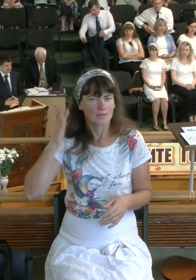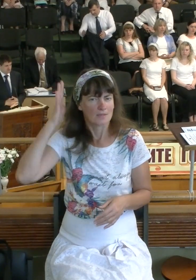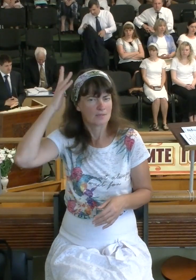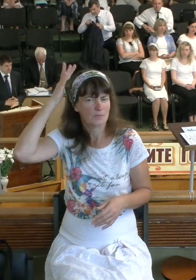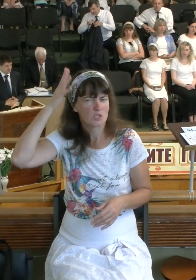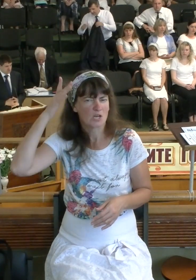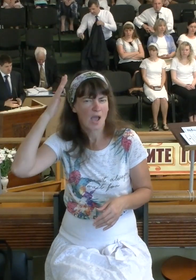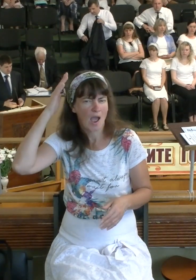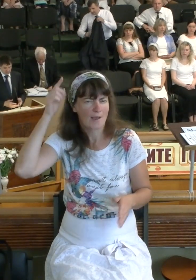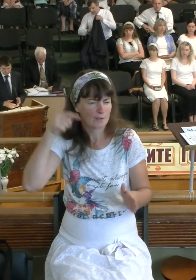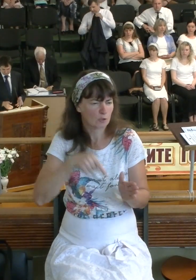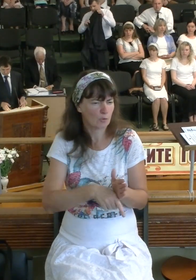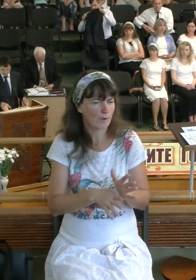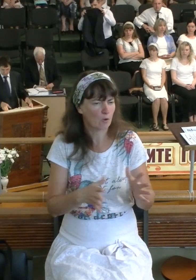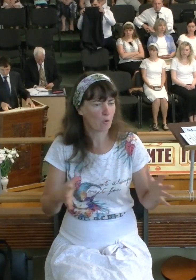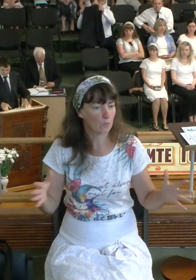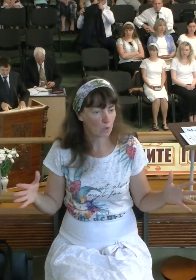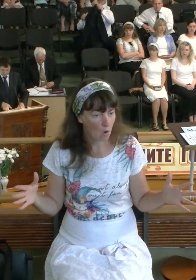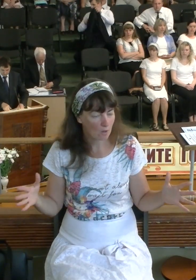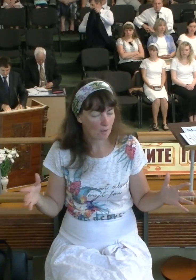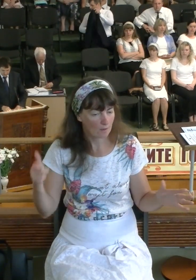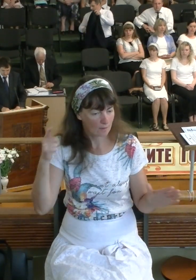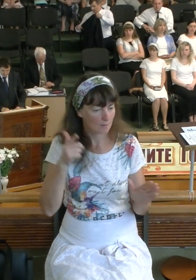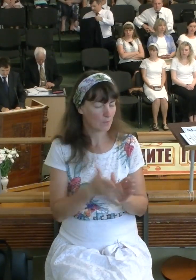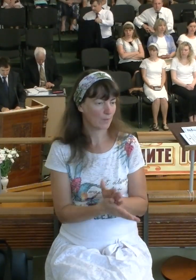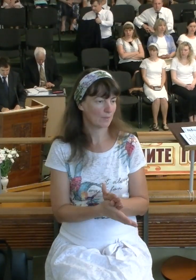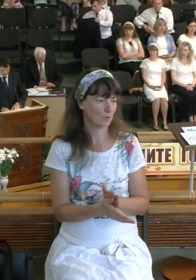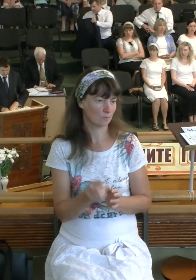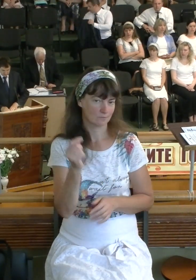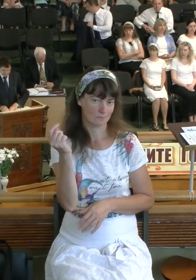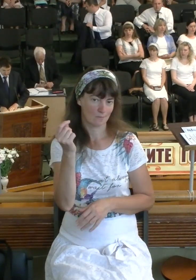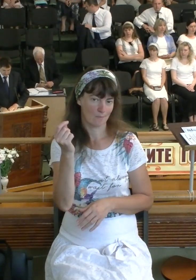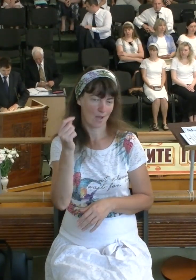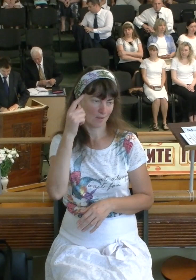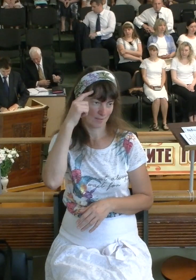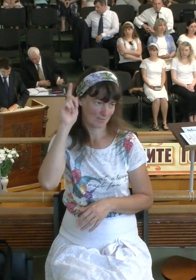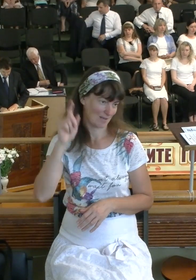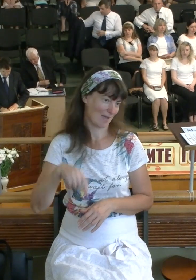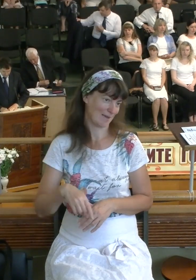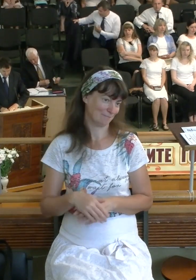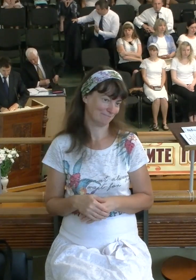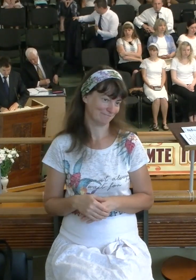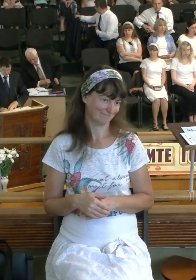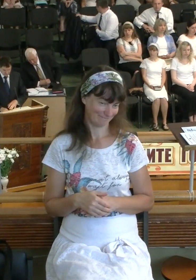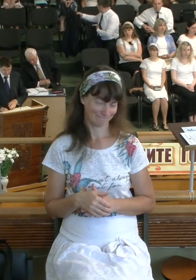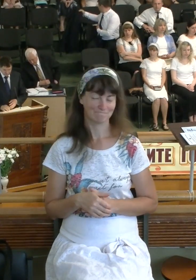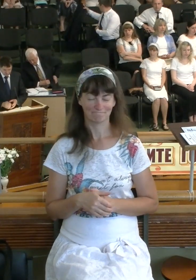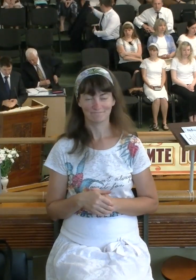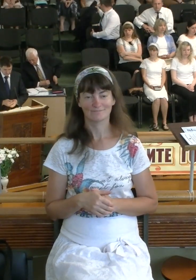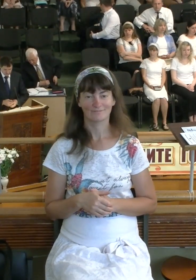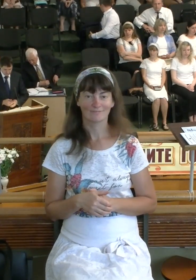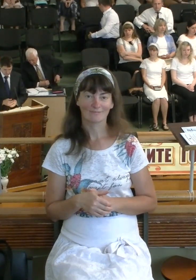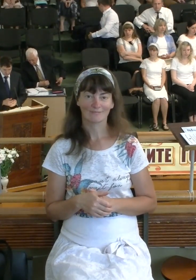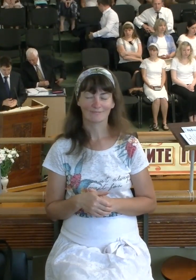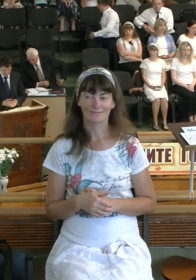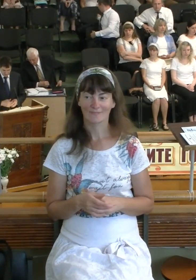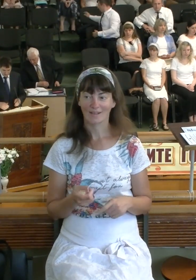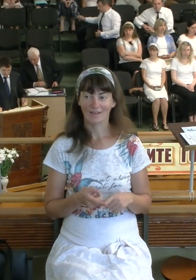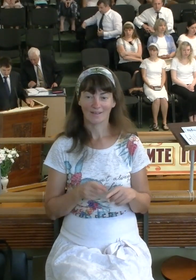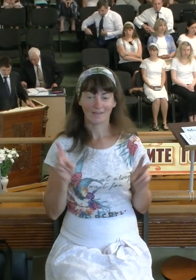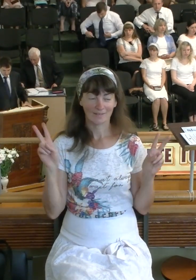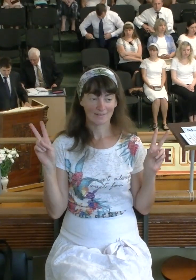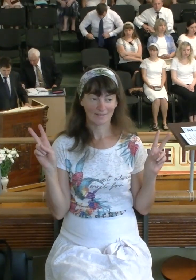вникать, то мы поймем, что мы очень мало понимаем, очень мало знаем. И что эта тема, мы видим,